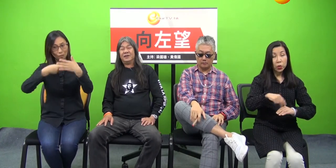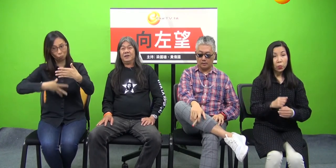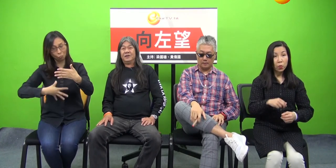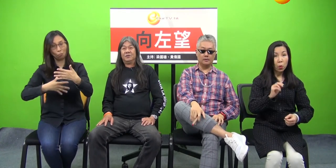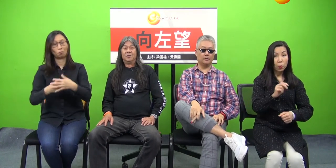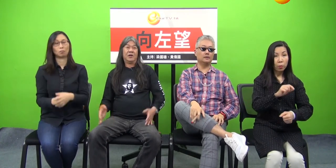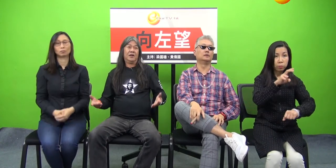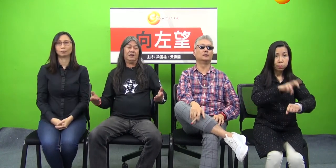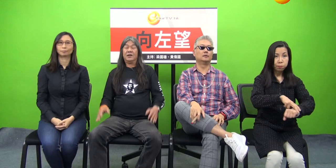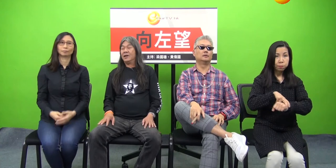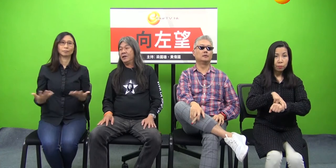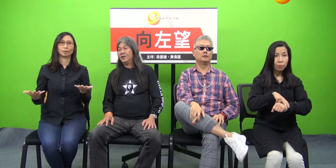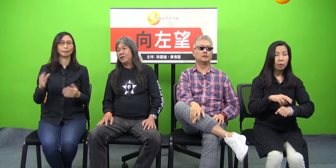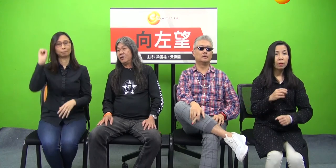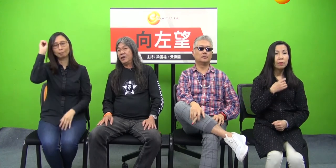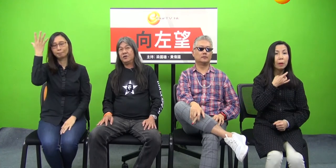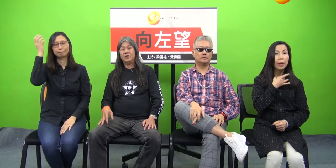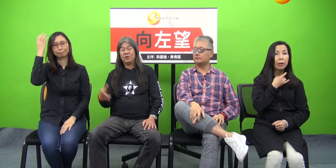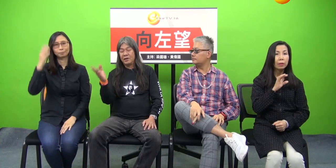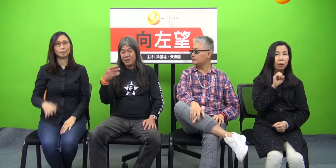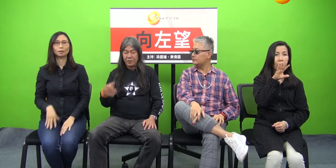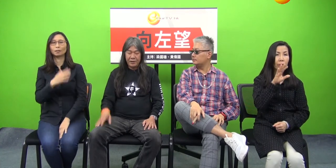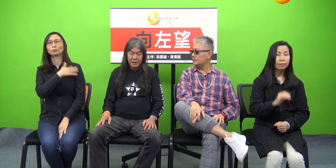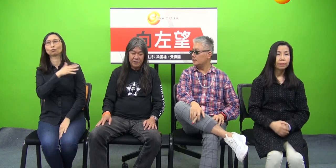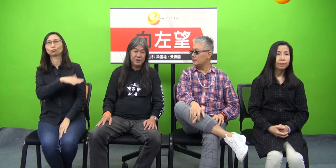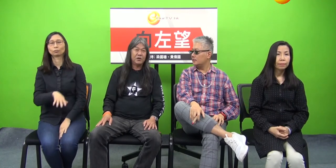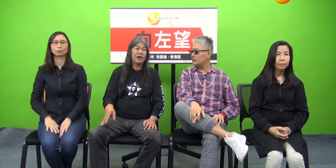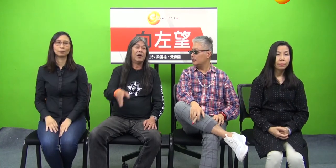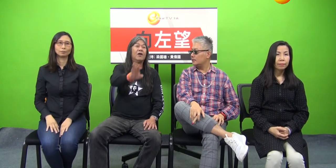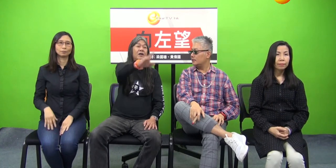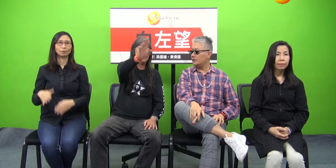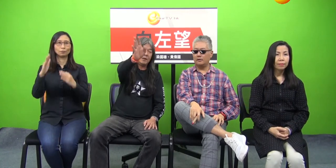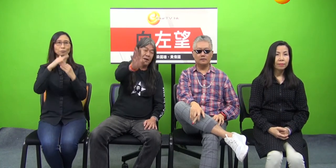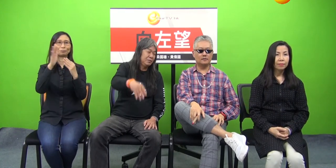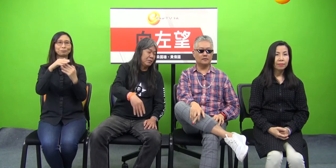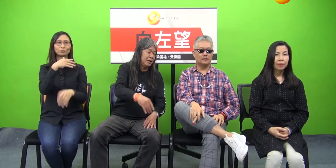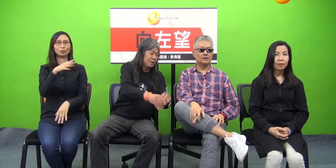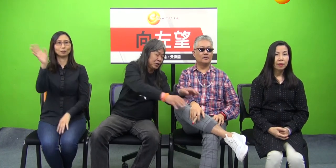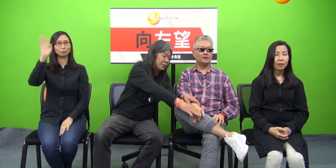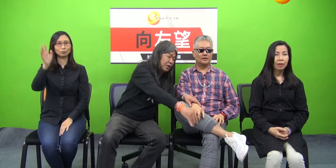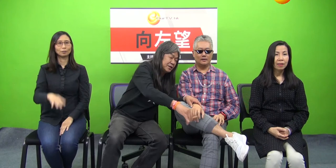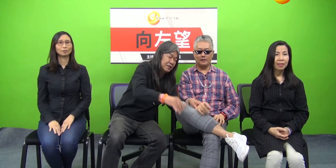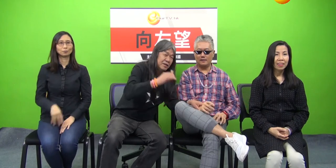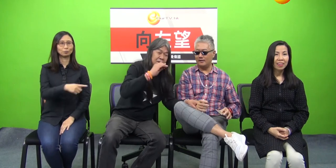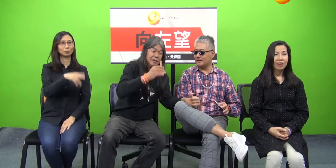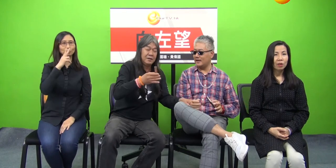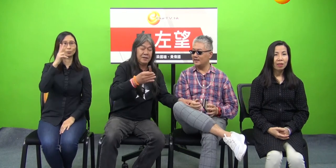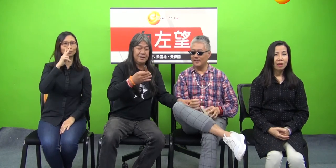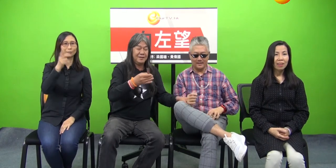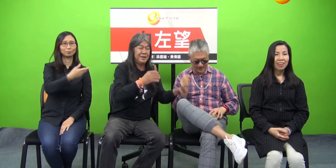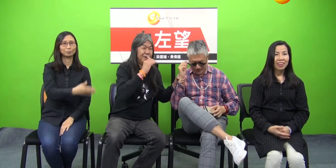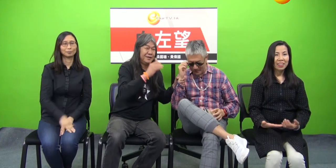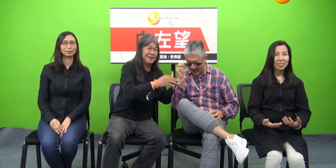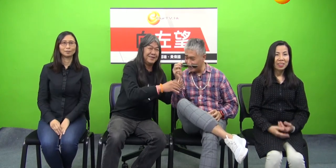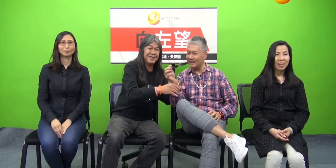講喎， 係咯，計啊真係，唉老實講，唉算數收皮啦，唉早啲唞啊哥。 好，拜拜，有雪卡俾我食。 OK， 好好食嘢，